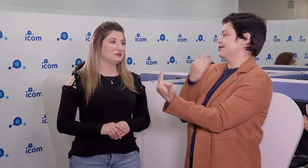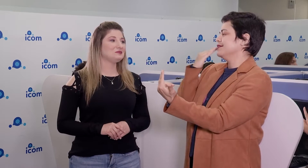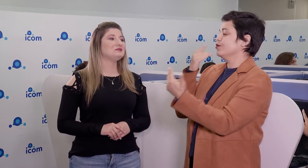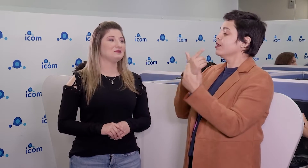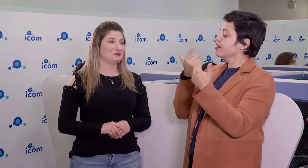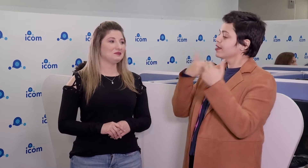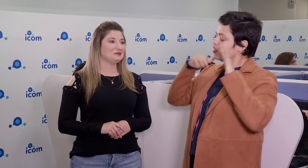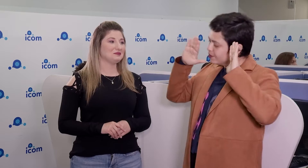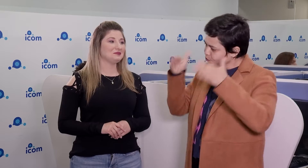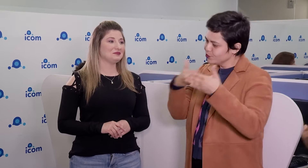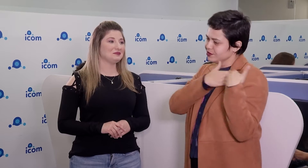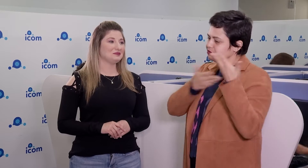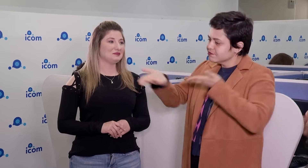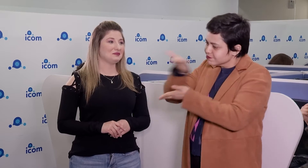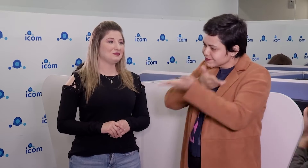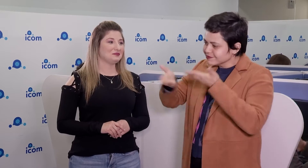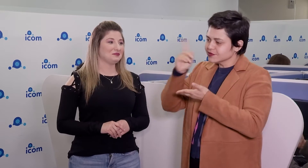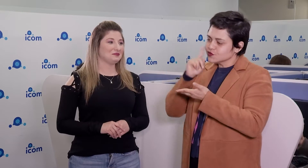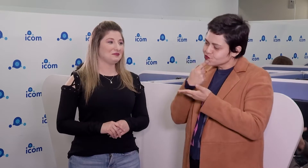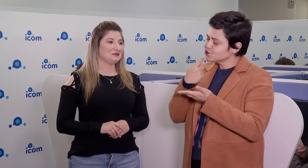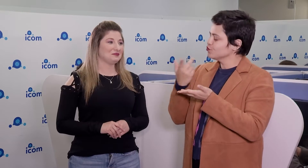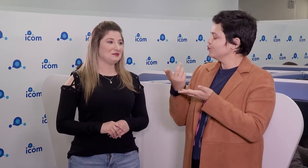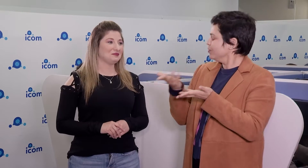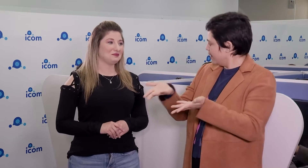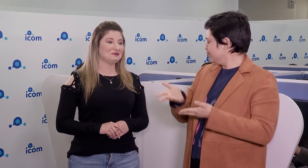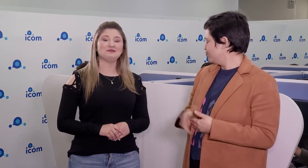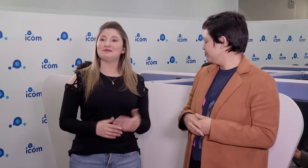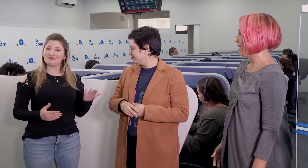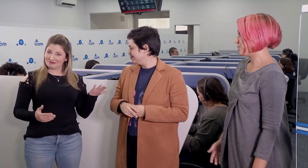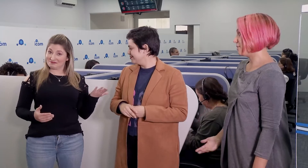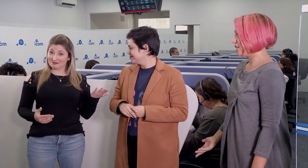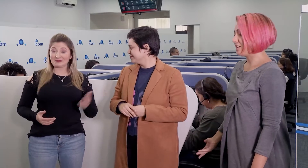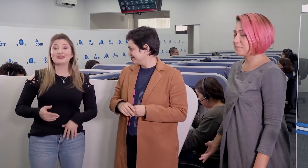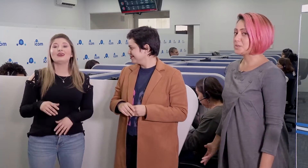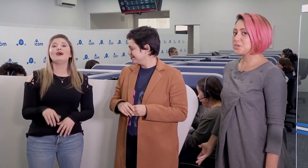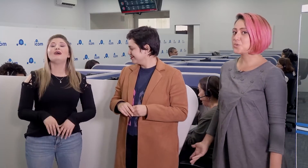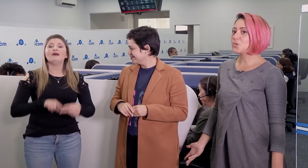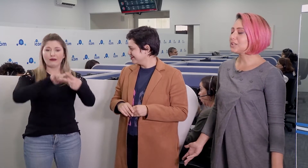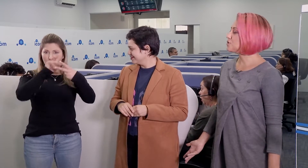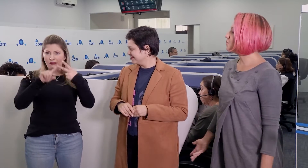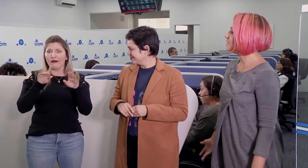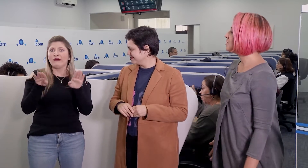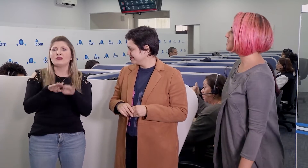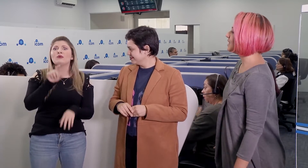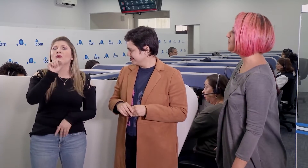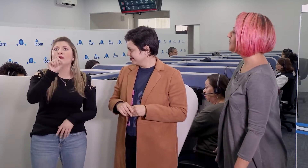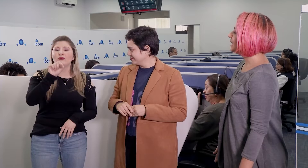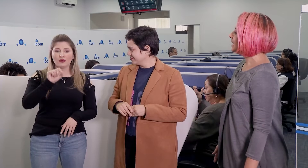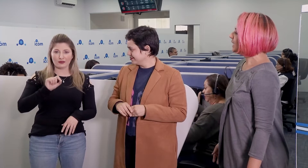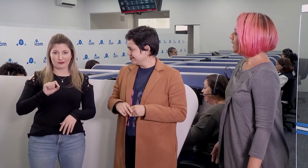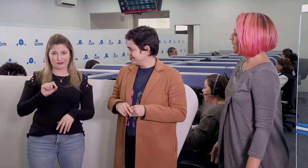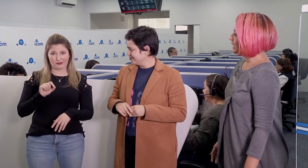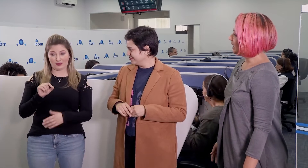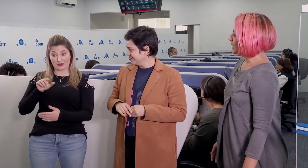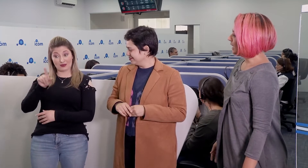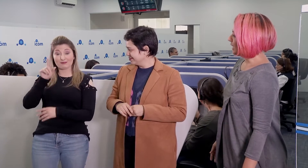adaptar e junto com uma outra pessoa ouvinte, ela consegue fazer esse trabalho. Então a responsabilidade dela é principalmente com contatos de ouvintes, né? E a Kátia